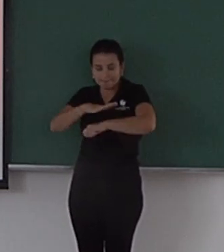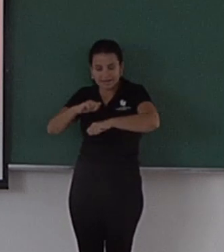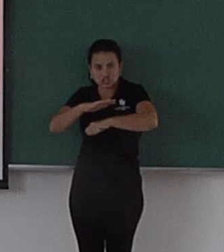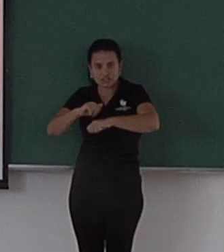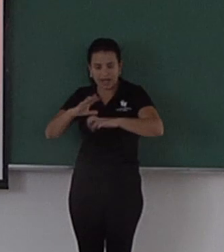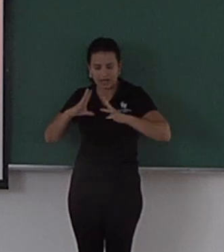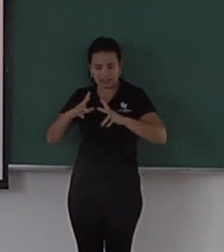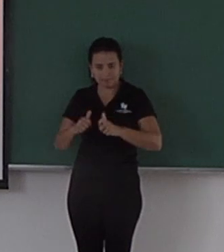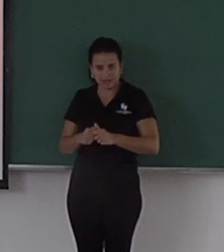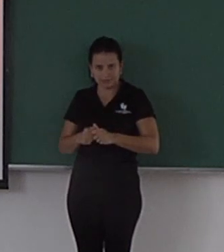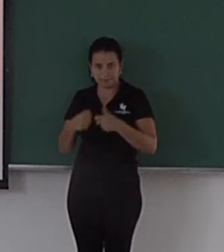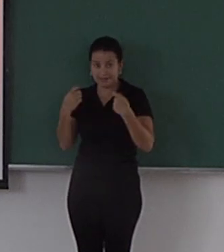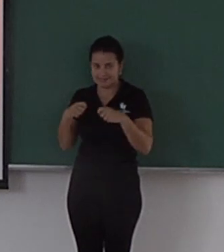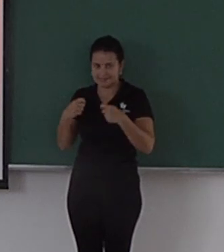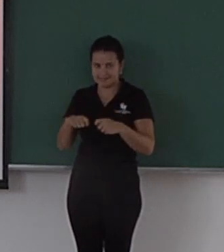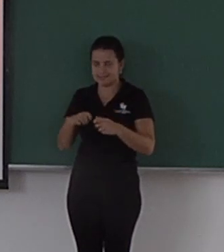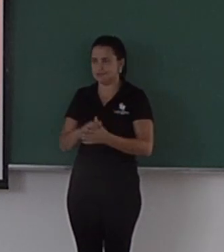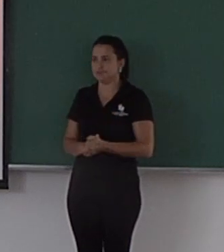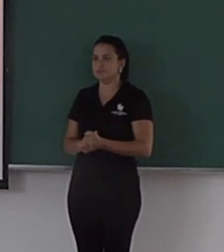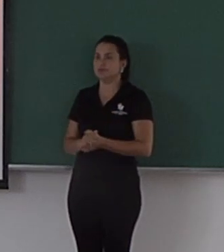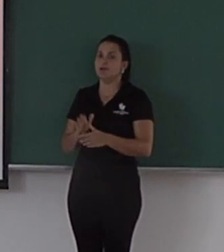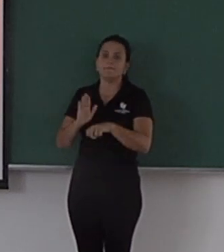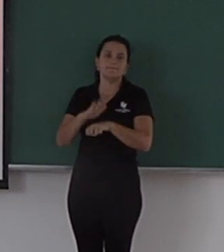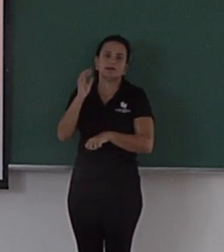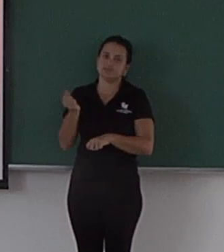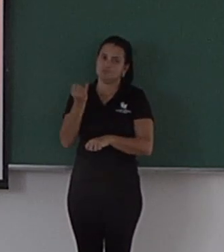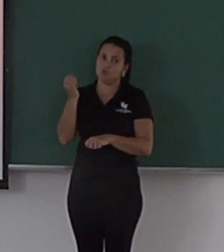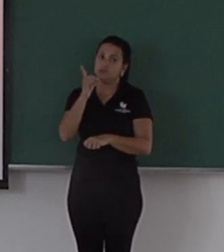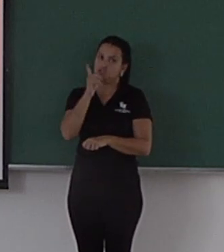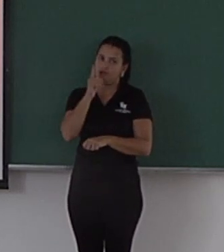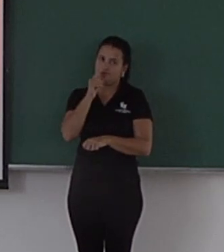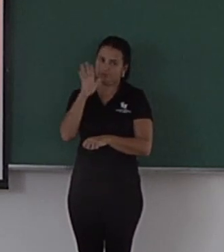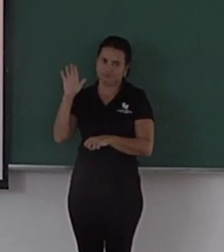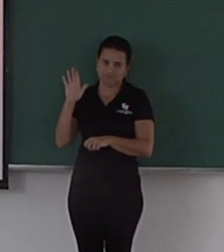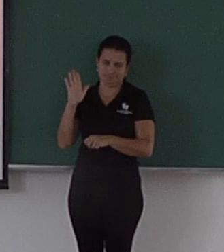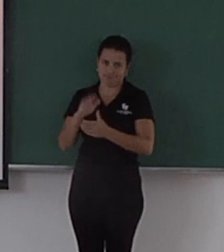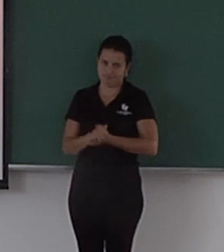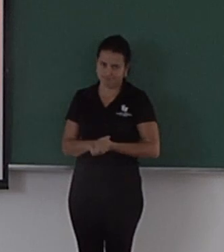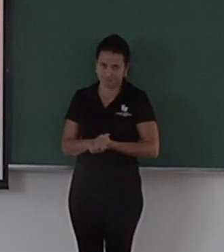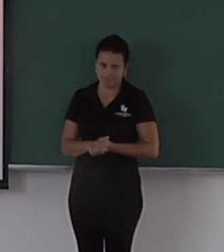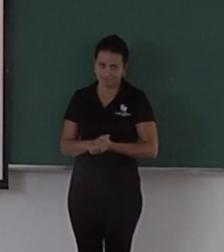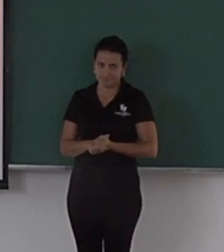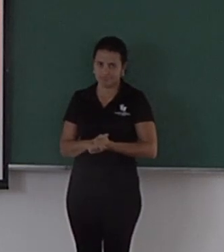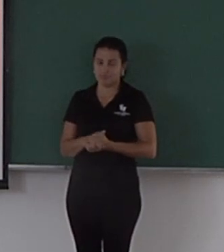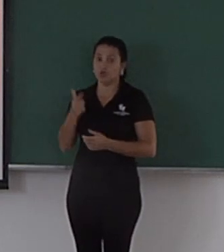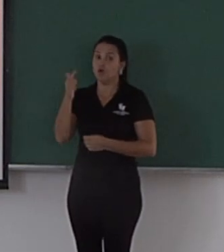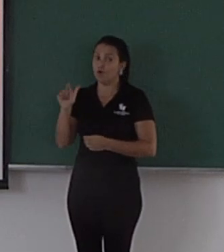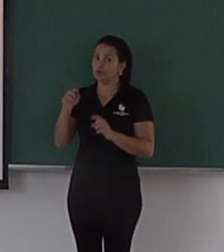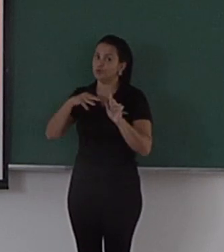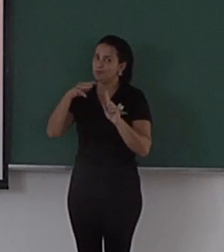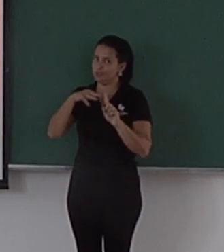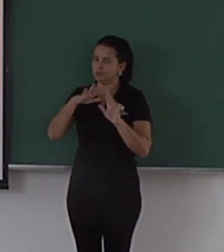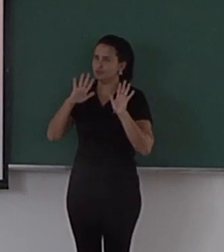concentração. E o mais importante, gente, ó, é água. Tá? Outra coisa, tem outro folclore muito importante